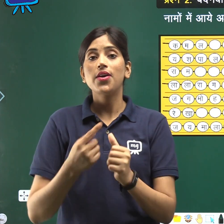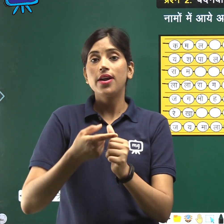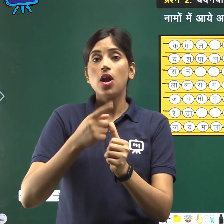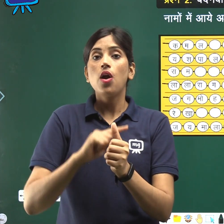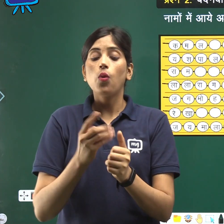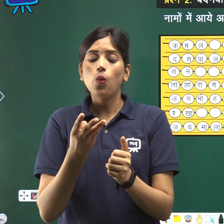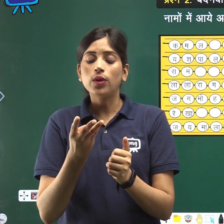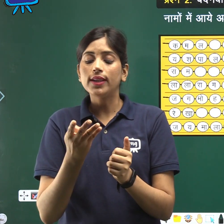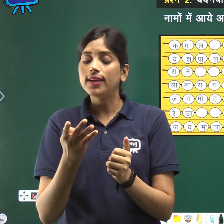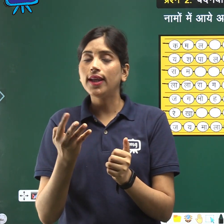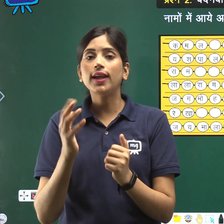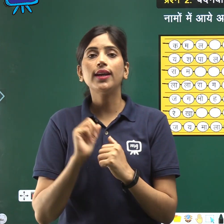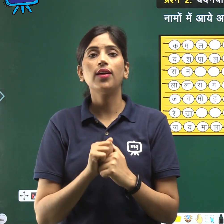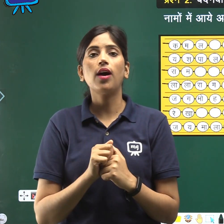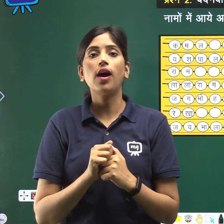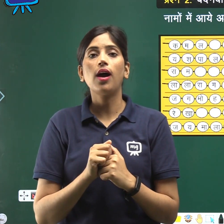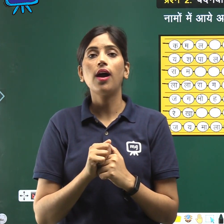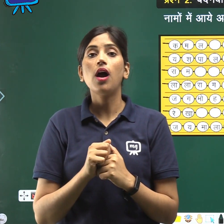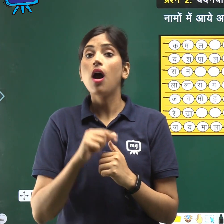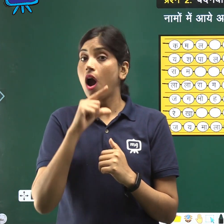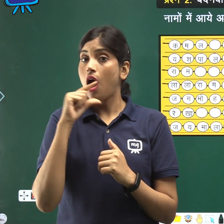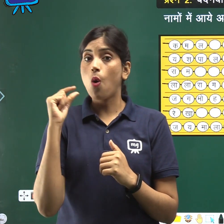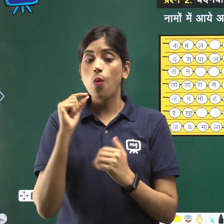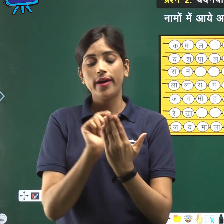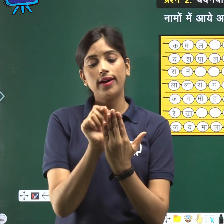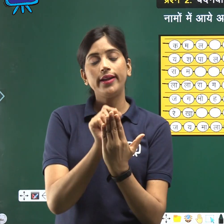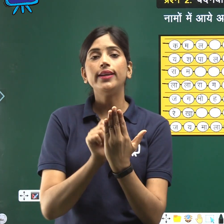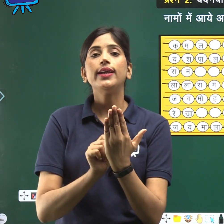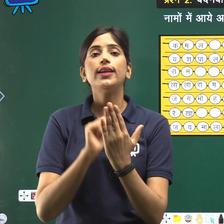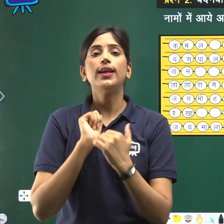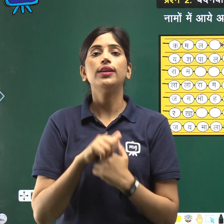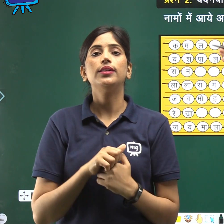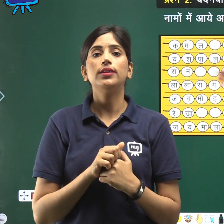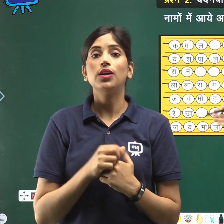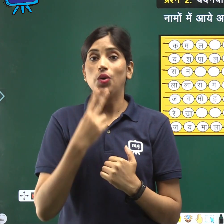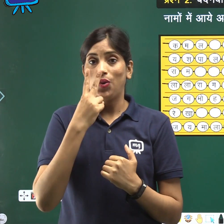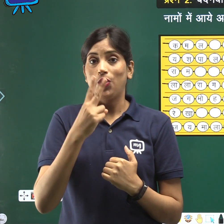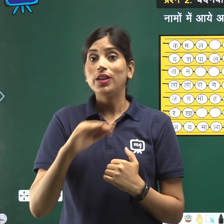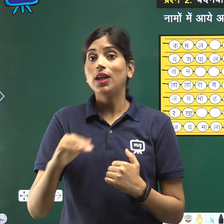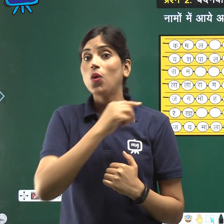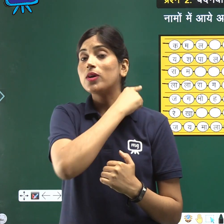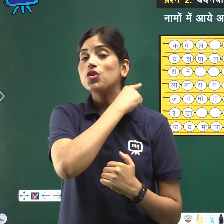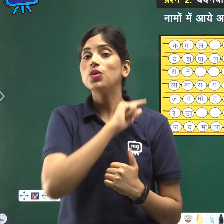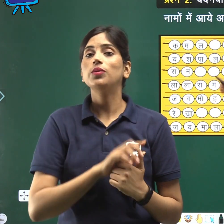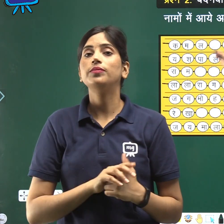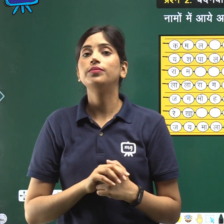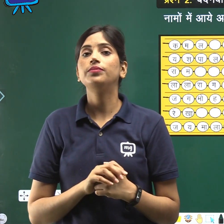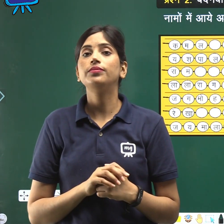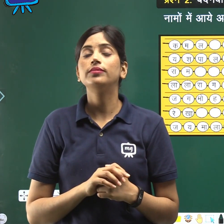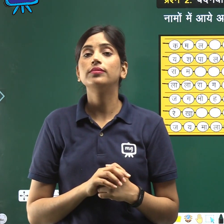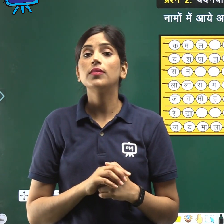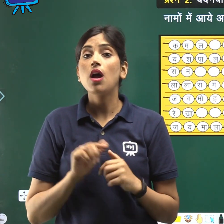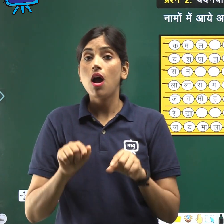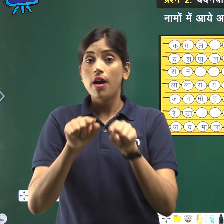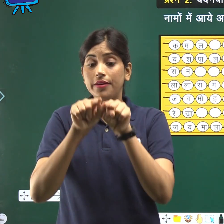को गिनिए व लिखिए। देखो बच्चों, ये एक